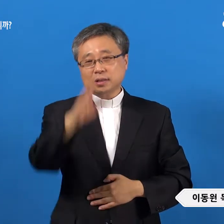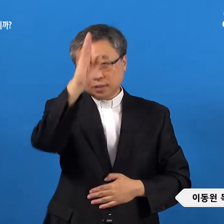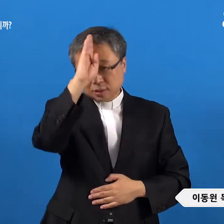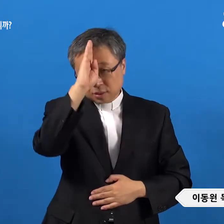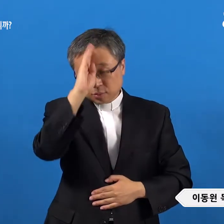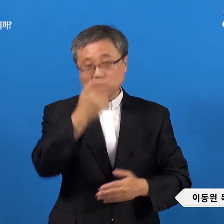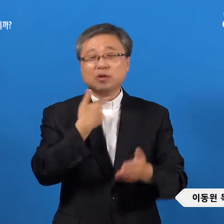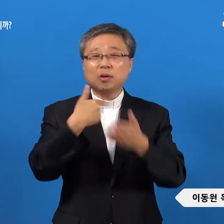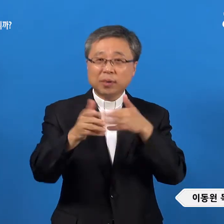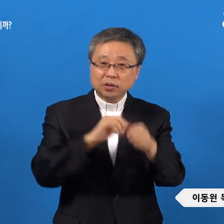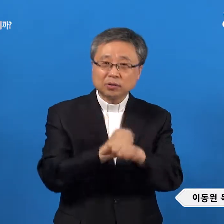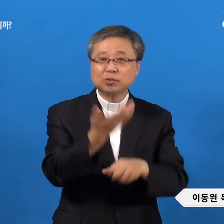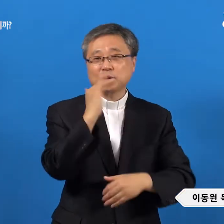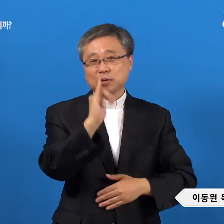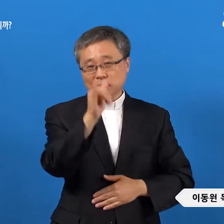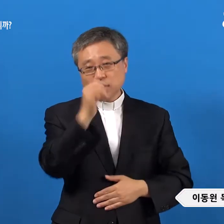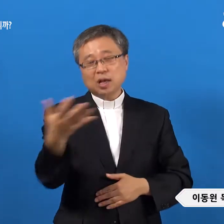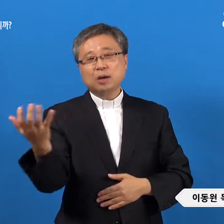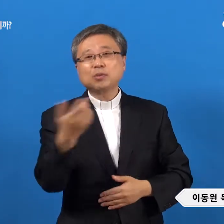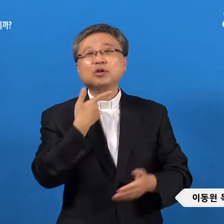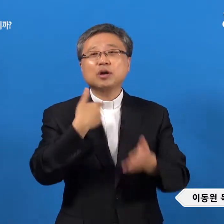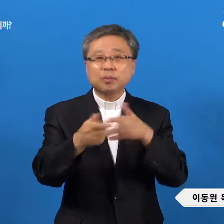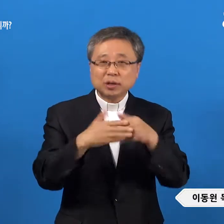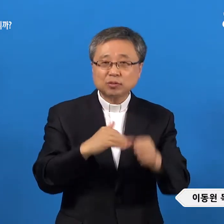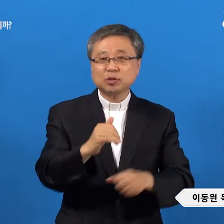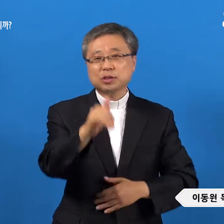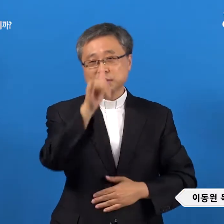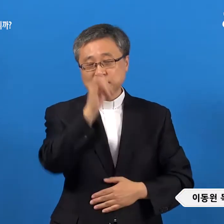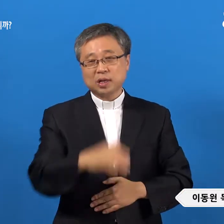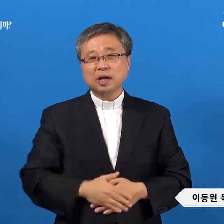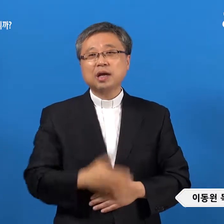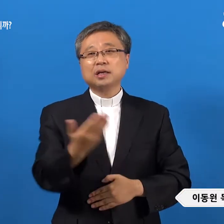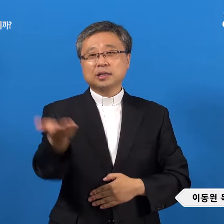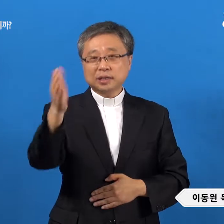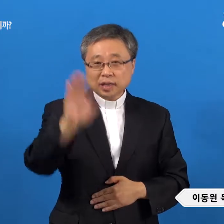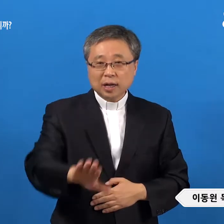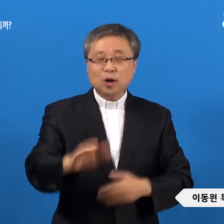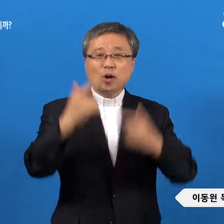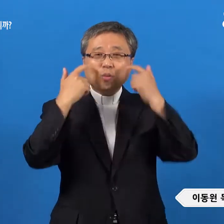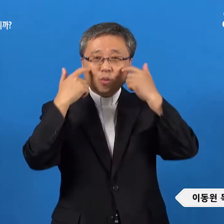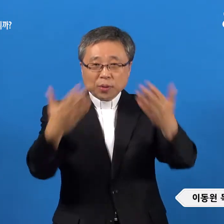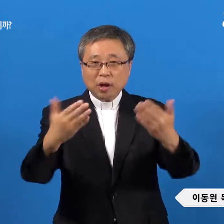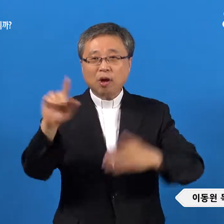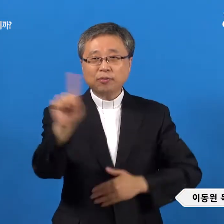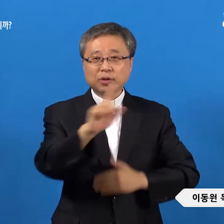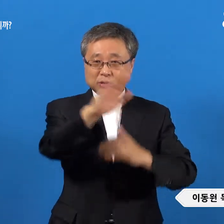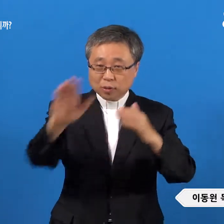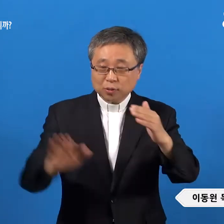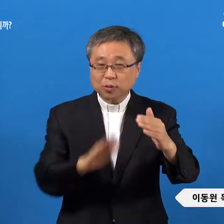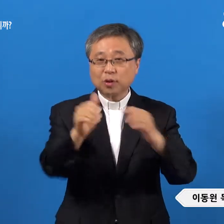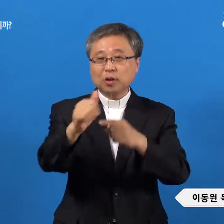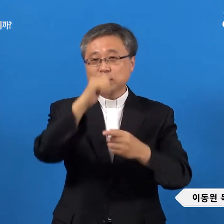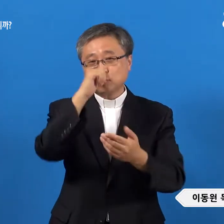질병을 겪을 수도 있고 아픔을 겪을 수도 있습니다. 그러나 분명히 어떤 성도에게는 또 죄